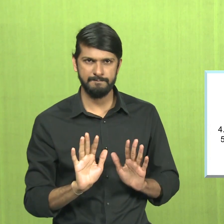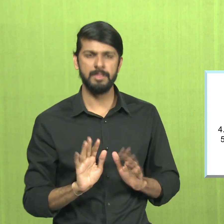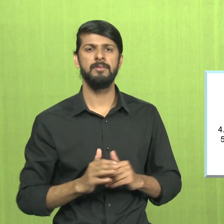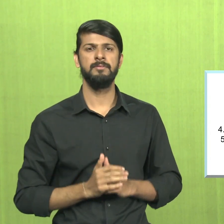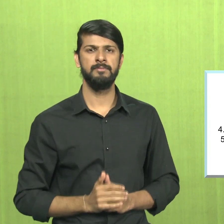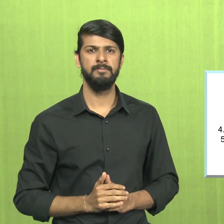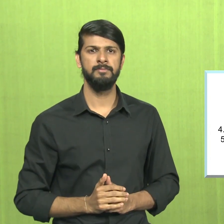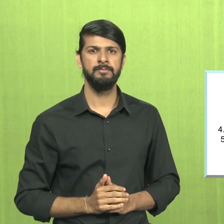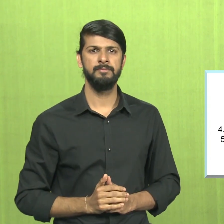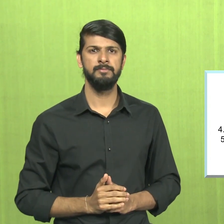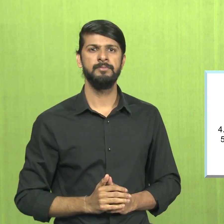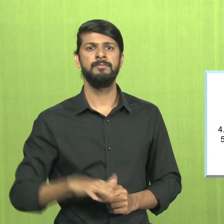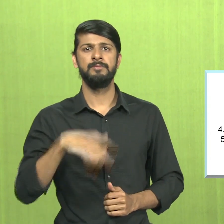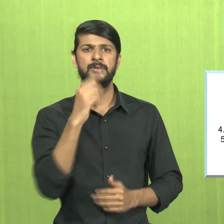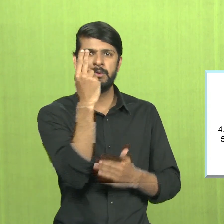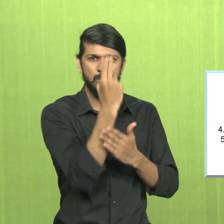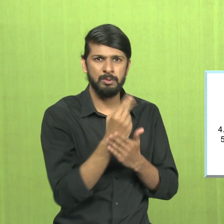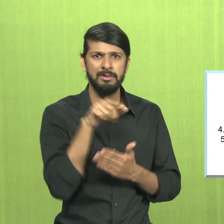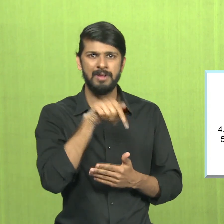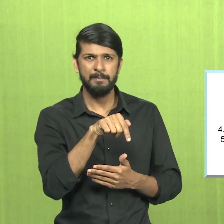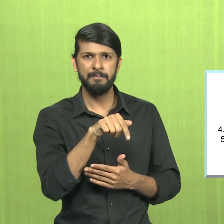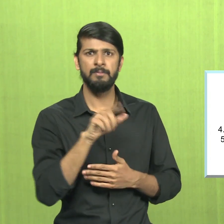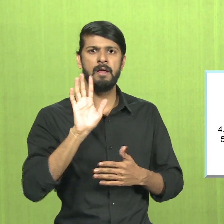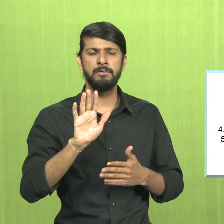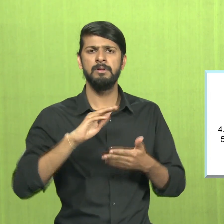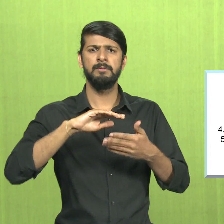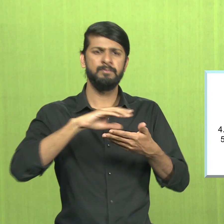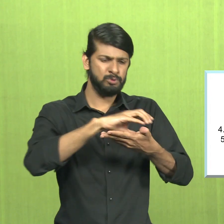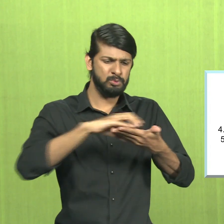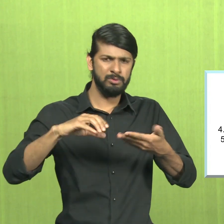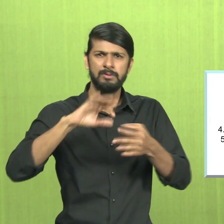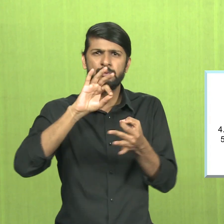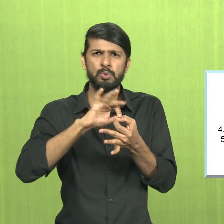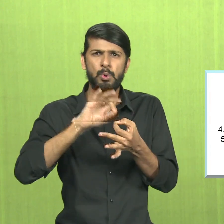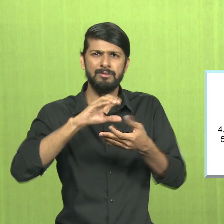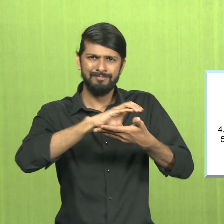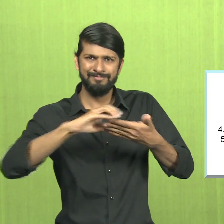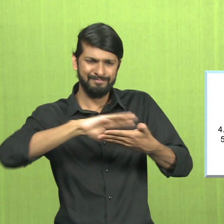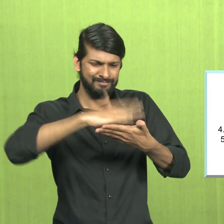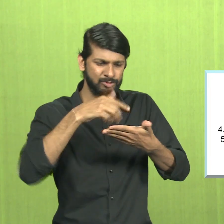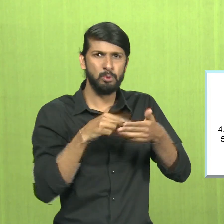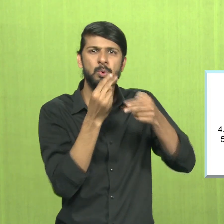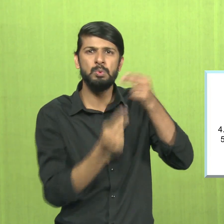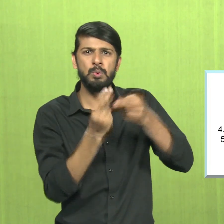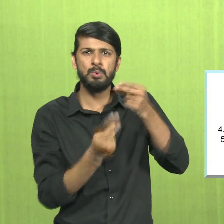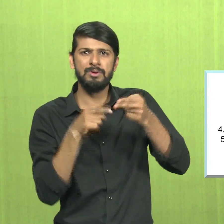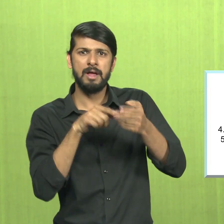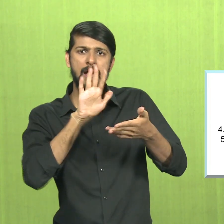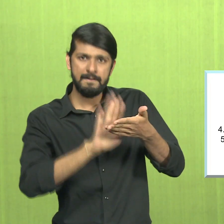न्यू वर्ड्स थे बेनिफिट्स आफ ईटिंग कि फ्रॉम बुद्धिस्ट मॉन्क्स क्लिप्स